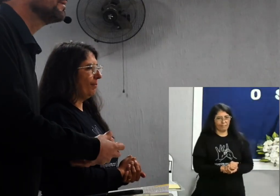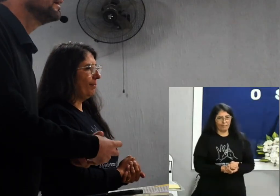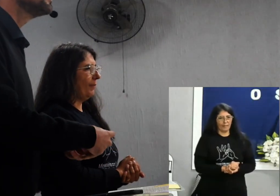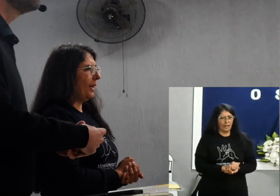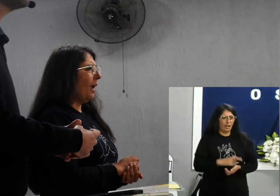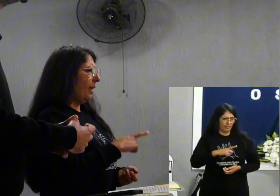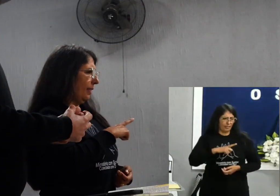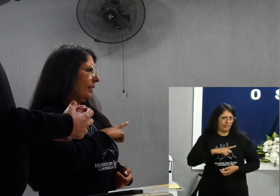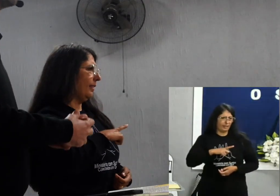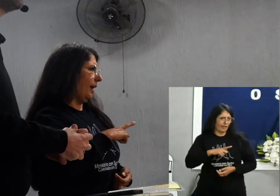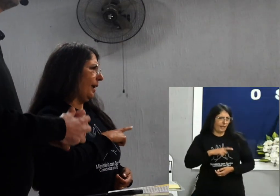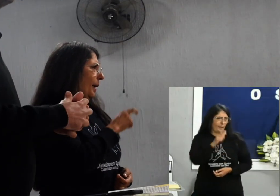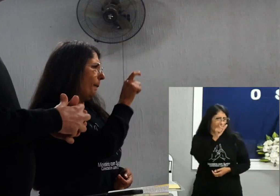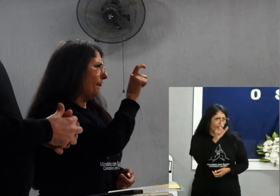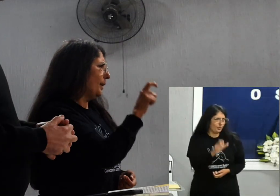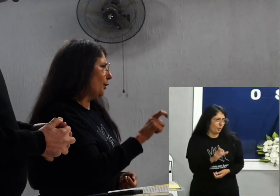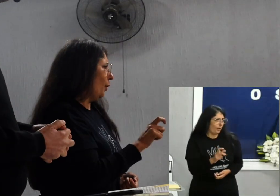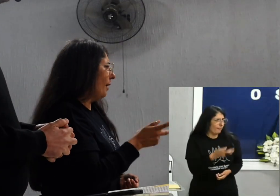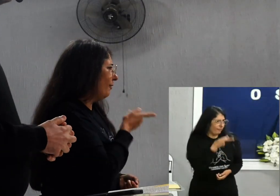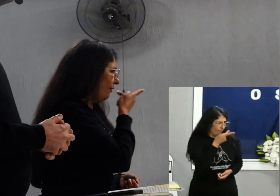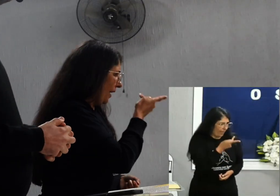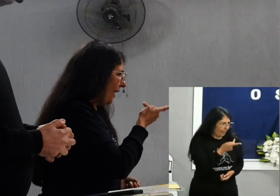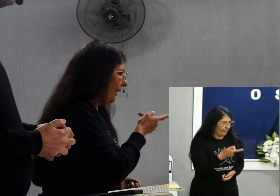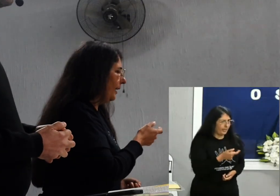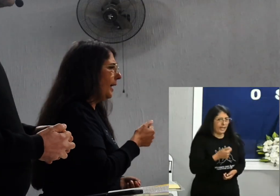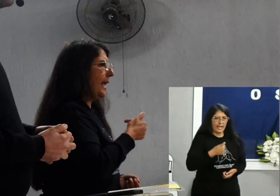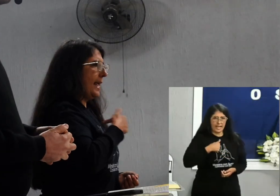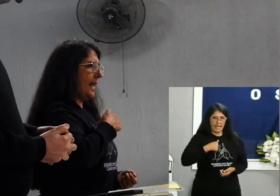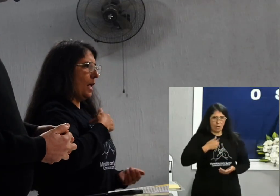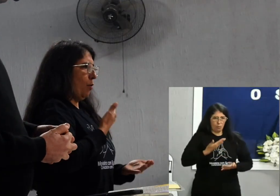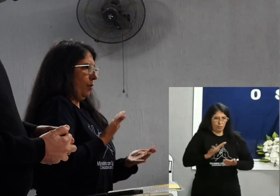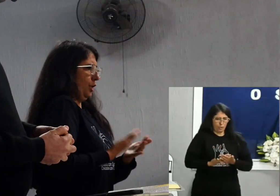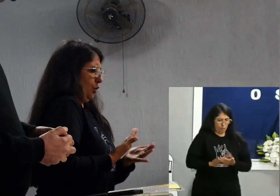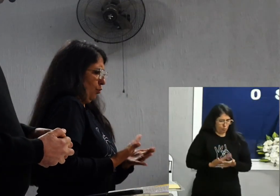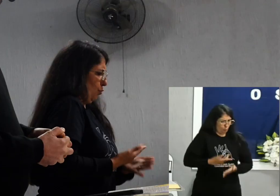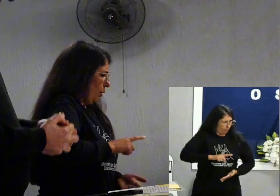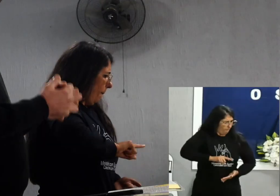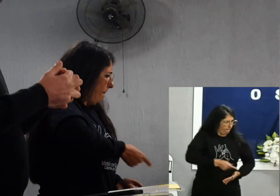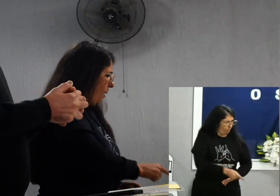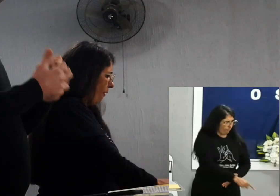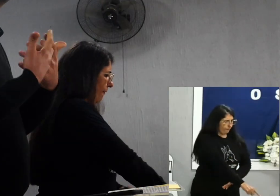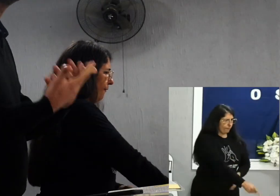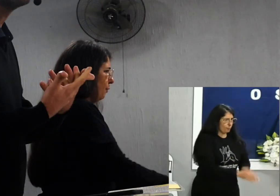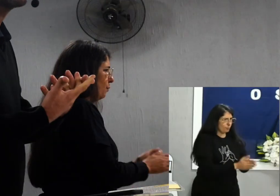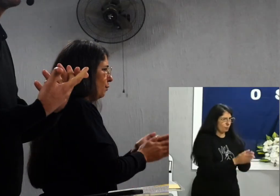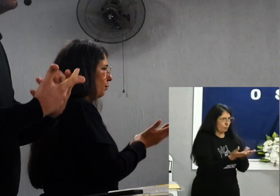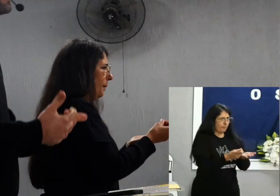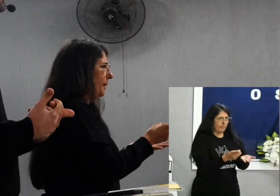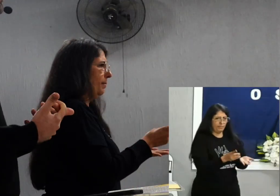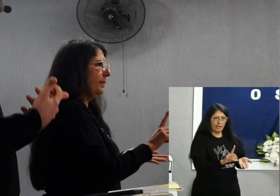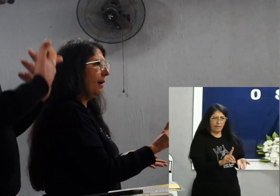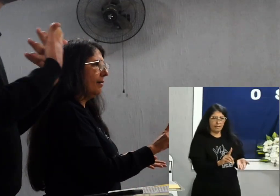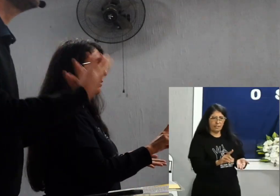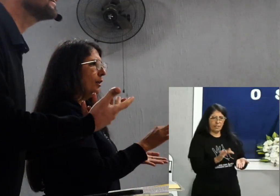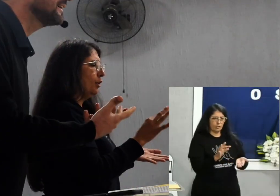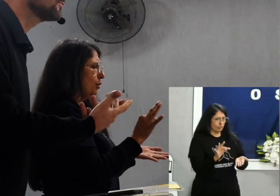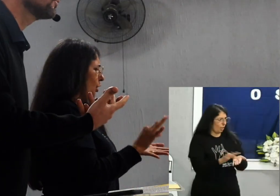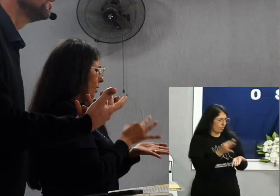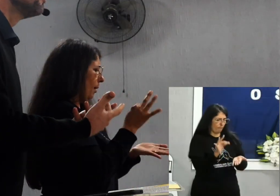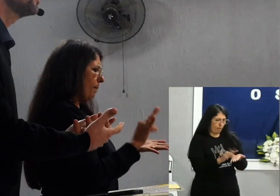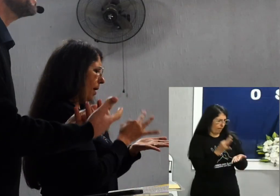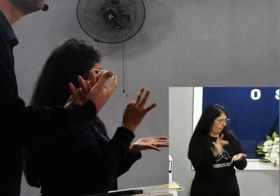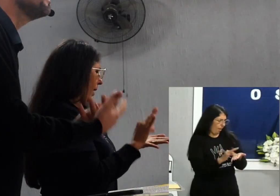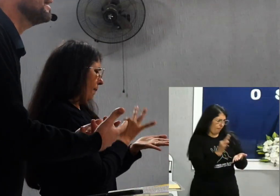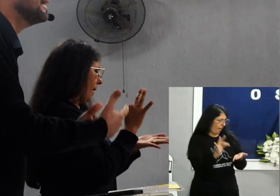muito a Bíblia de maneira teórica, teoricamente. Querido, você não está estudando a Bíblia. Ela não admite isso, ela não aceita